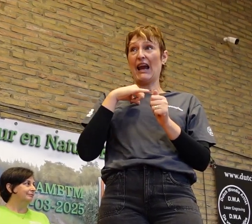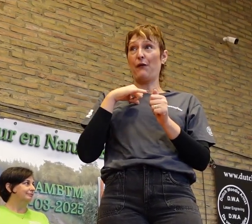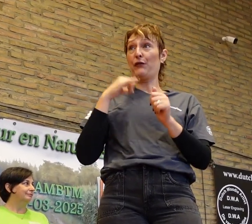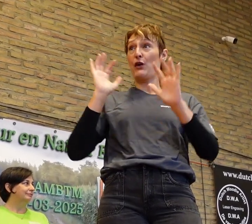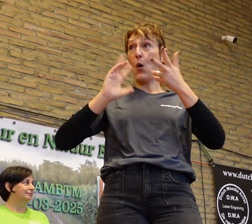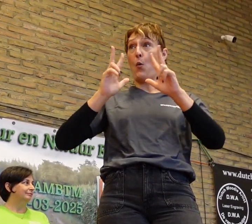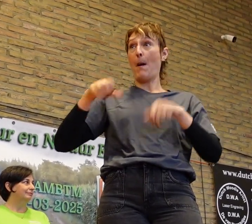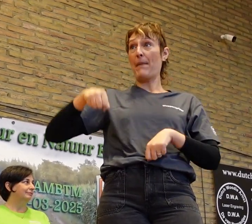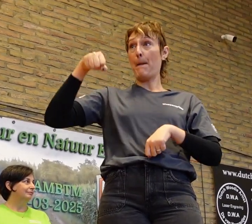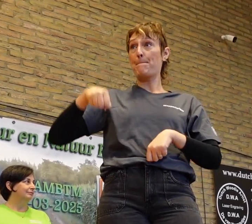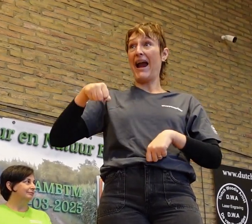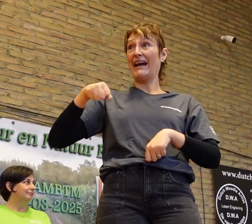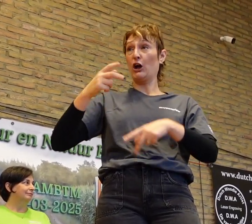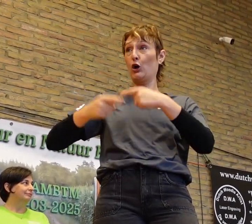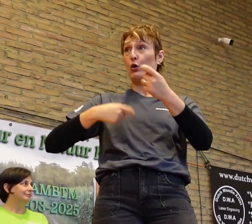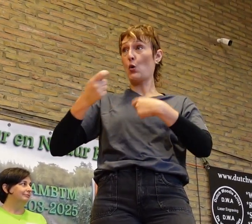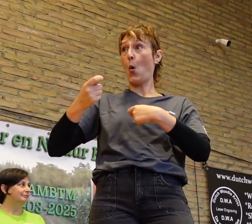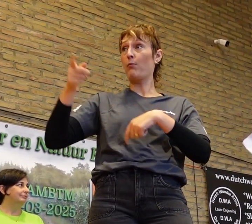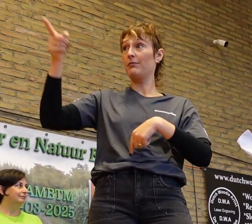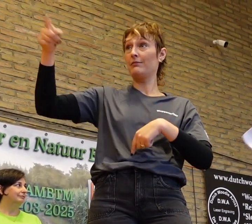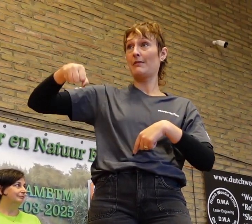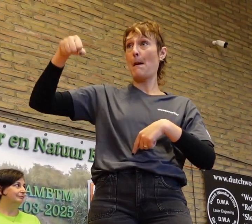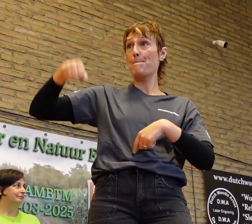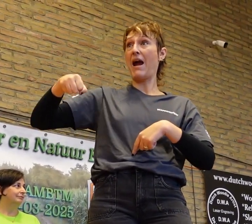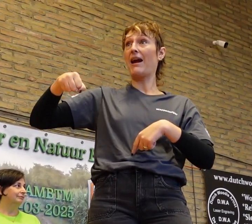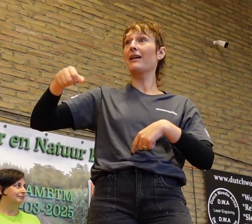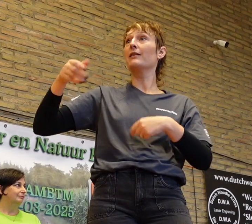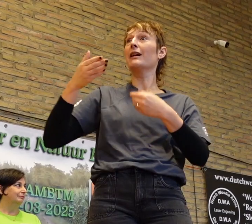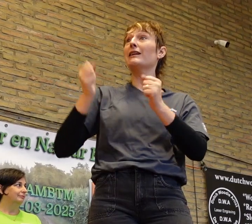We gaan eens even luisteren naar een stukje van de